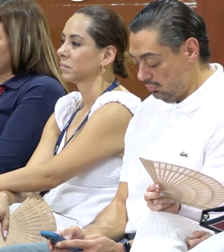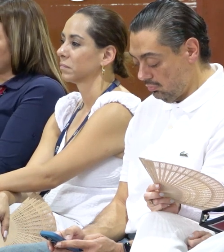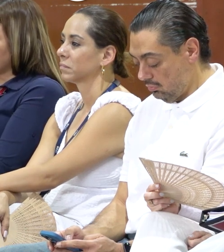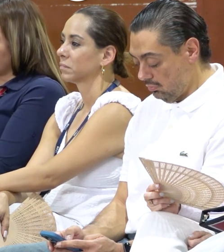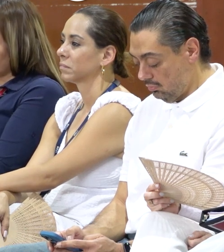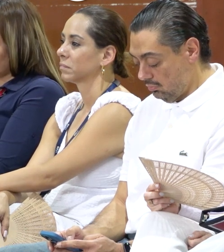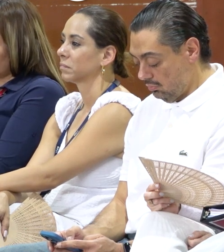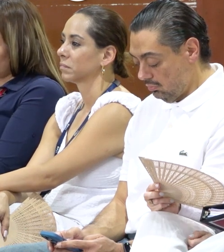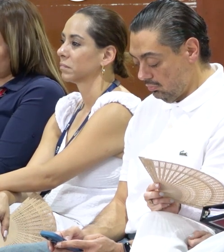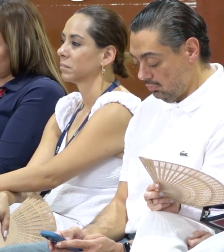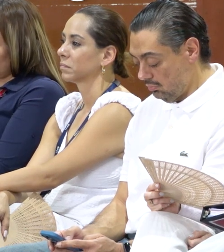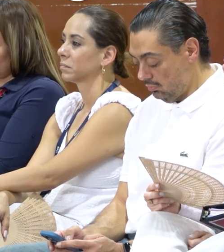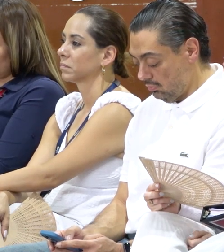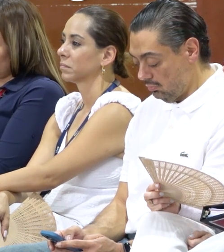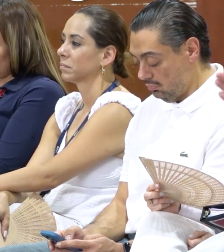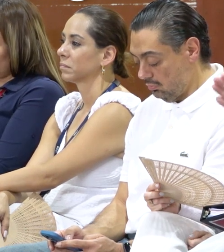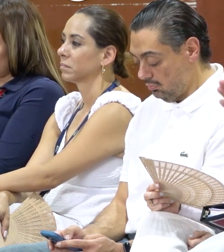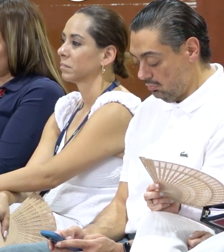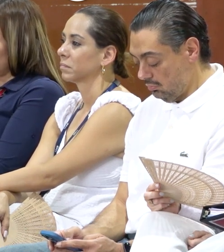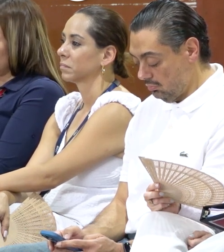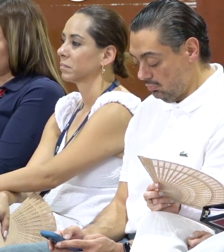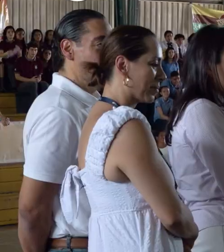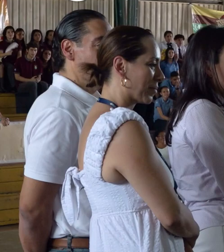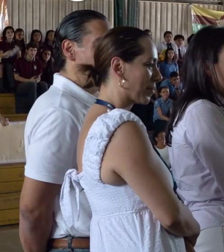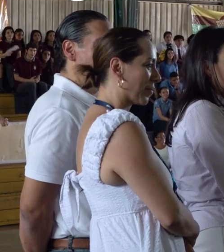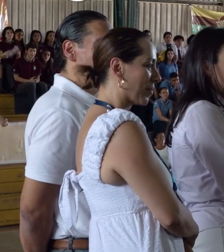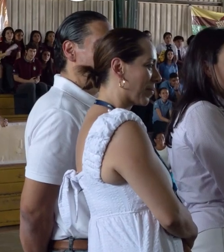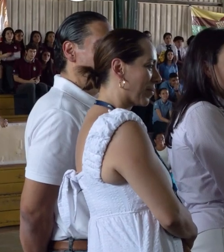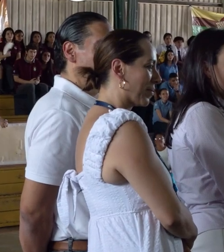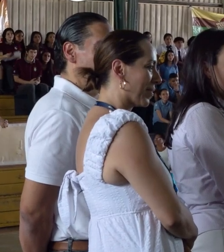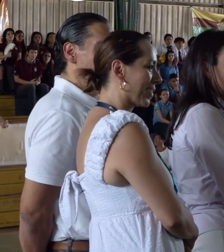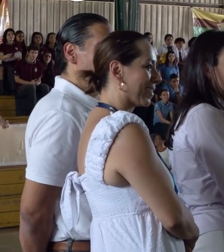reality, the diploma program, nos está preparando para la vida.